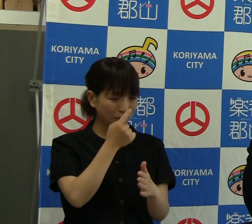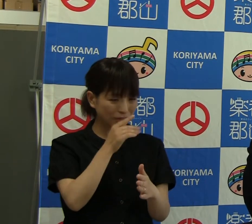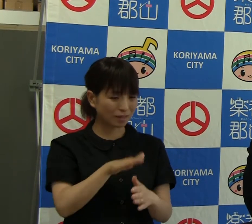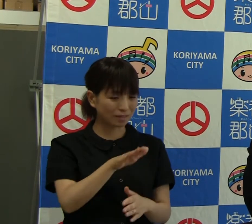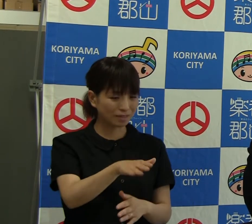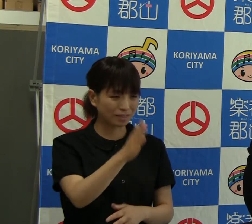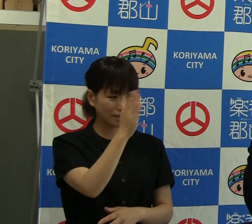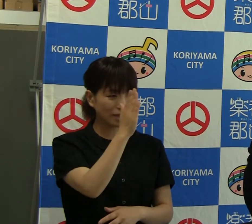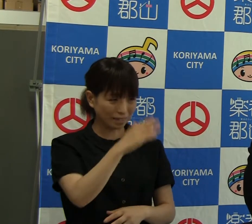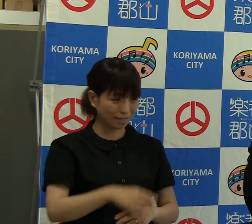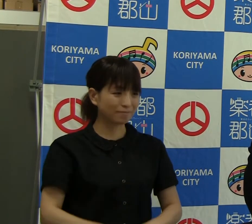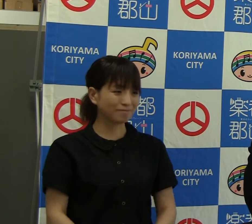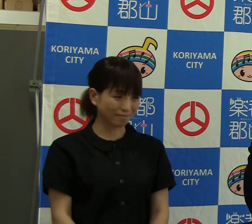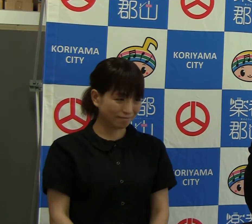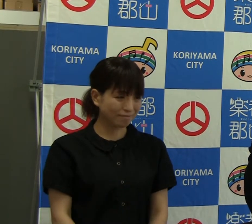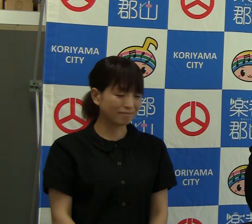です。